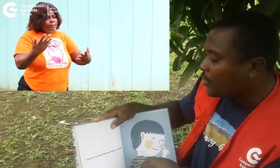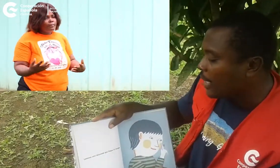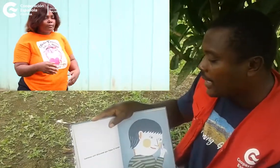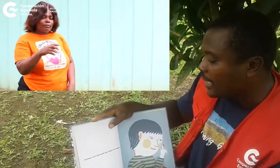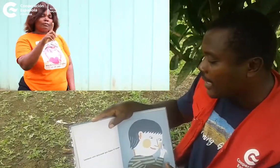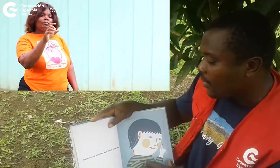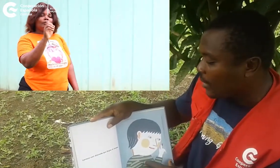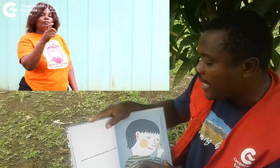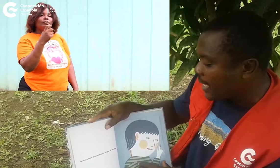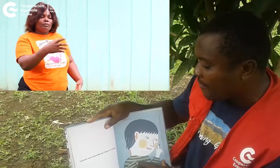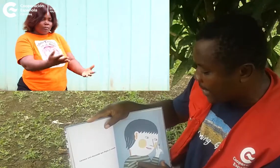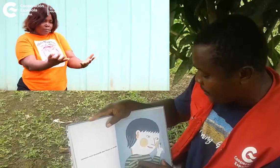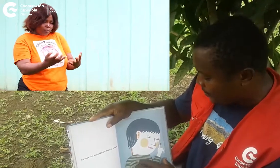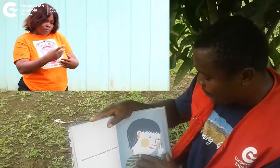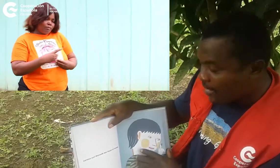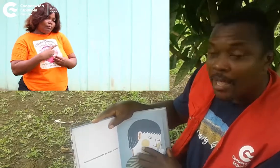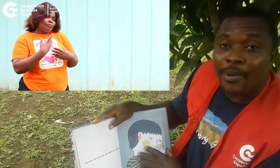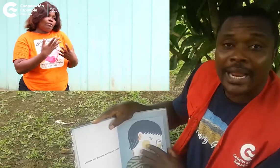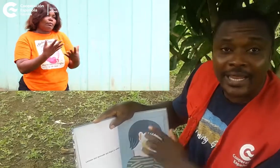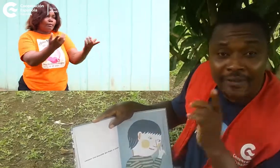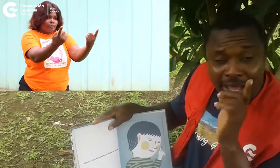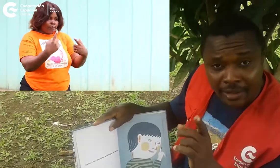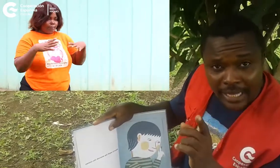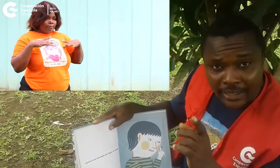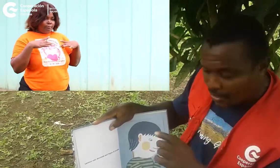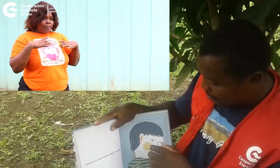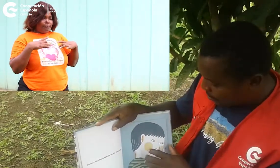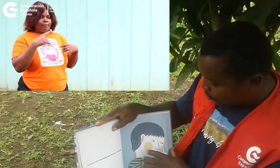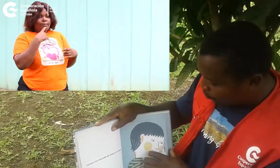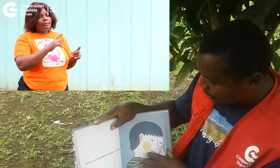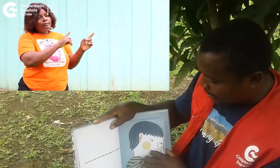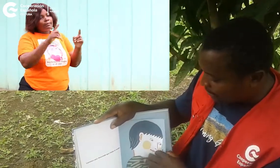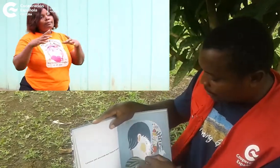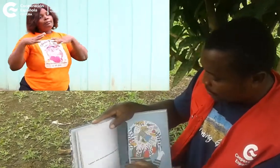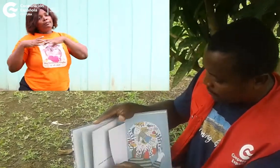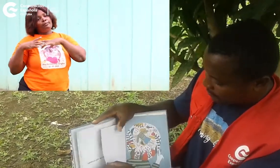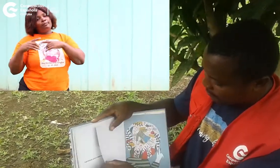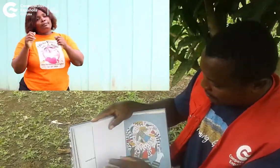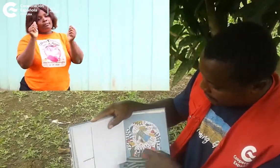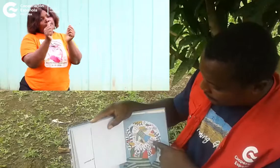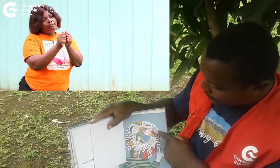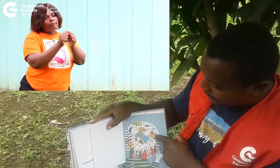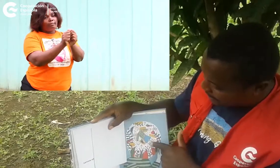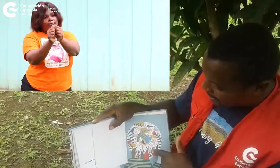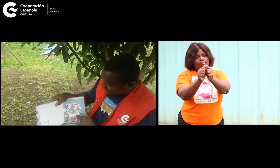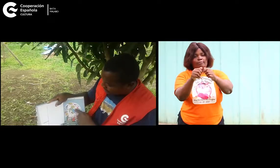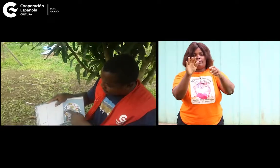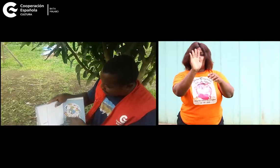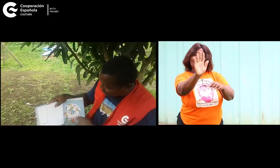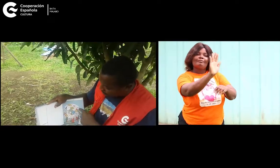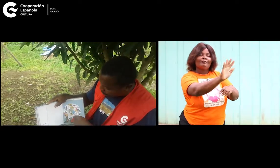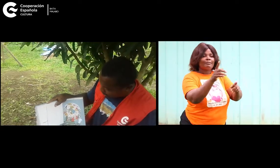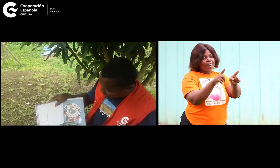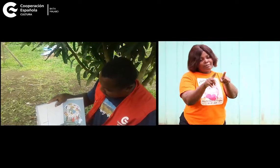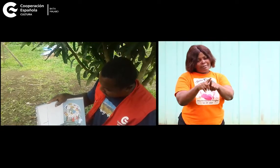lorenzo está deseando que llegue el verano para ir de vacaciones con sus hermanos sí que sí que